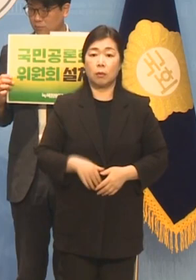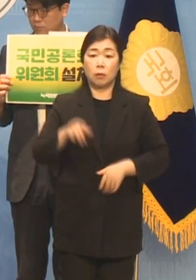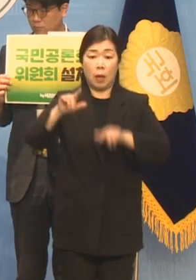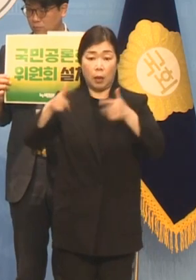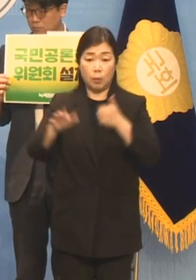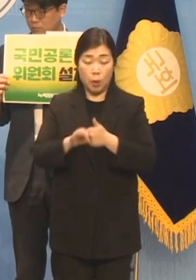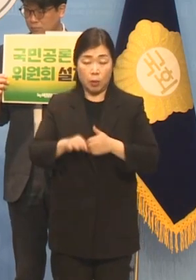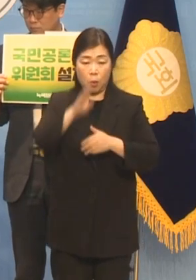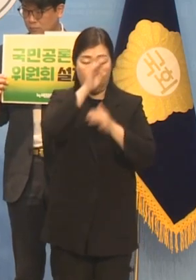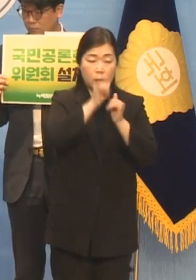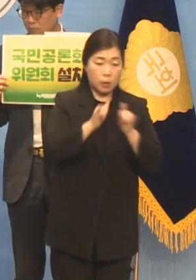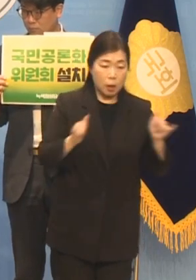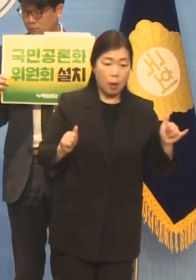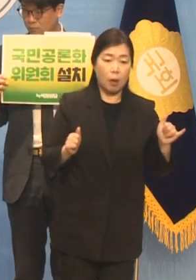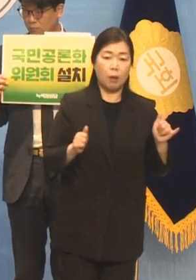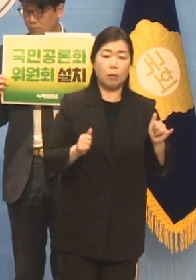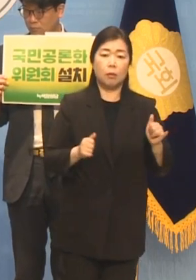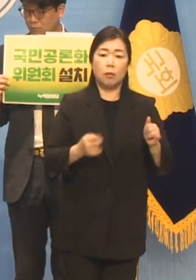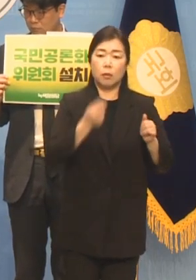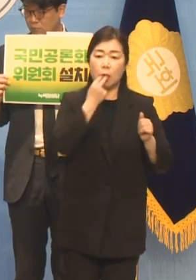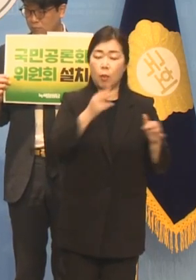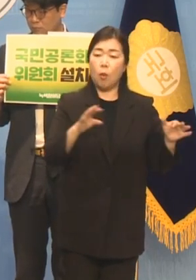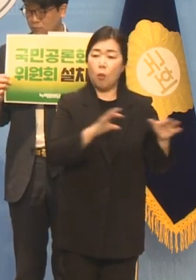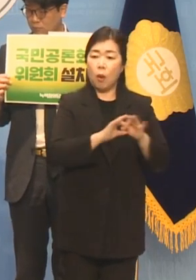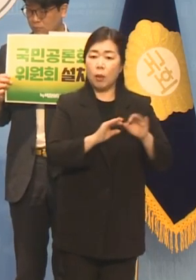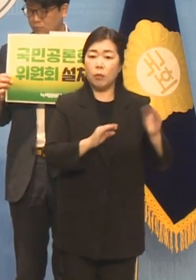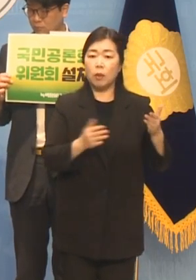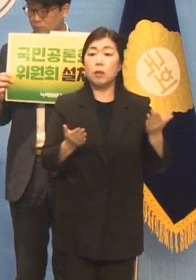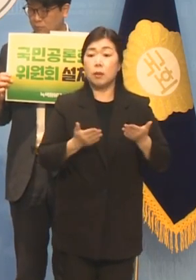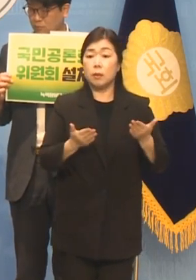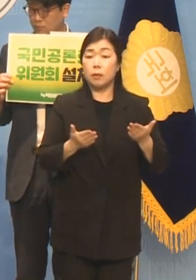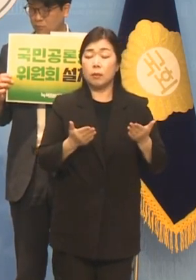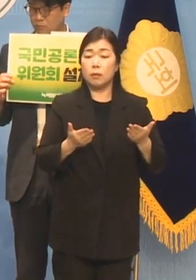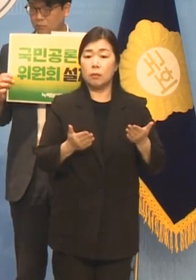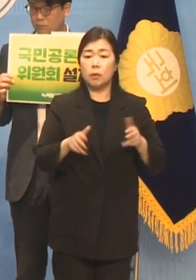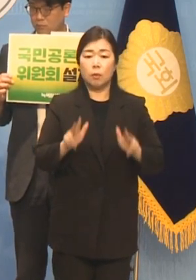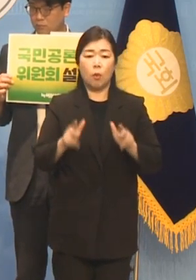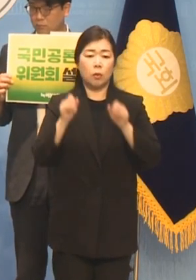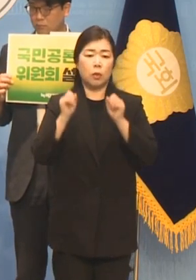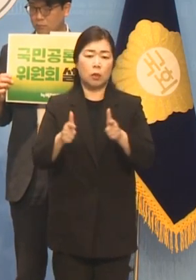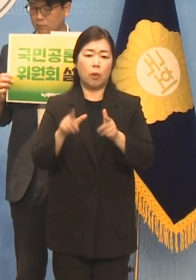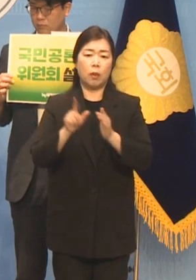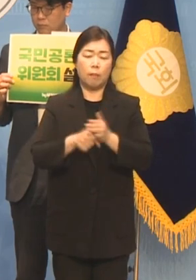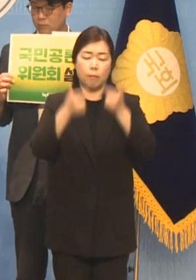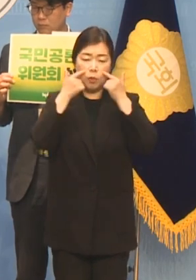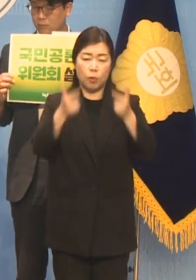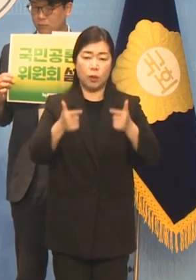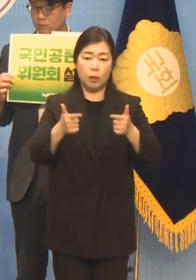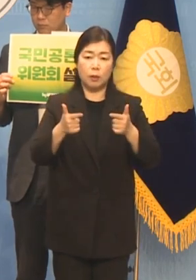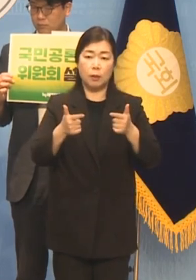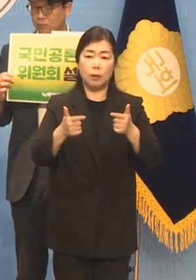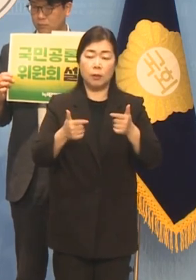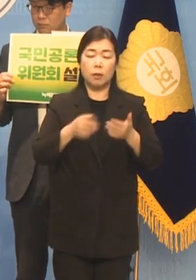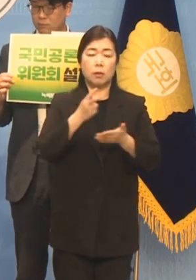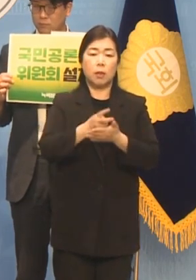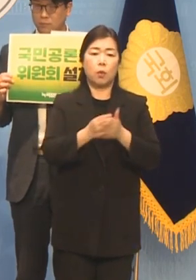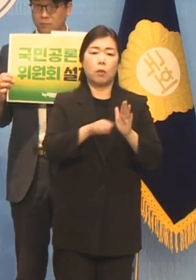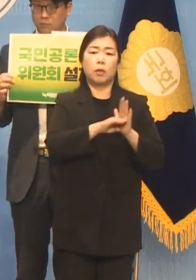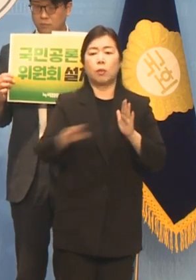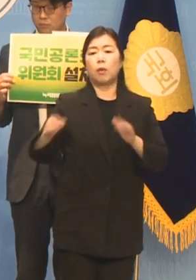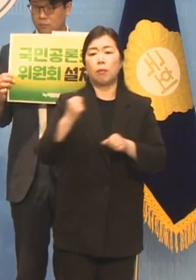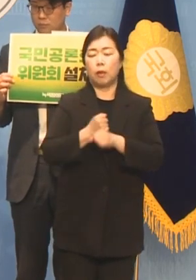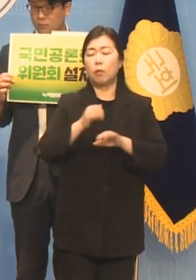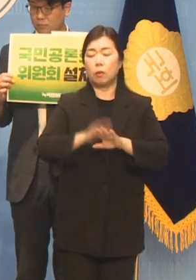아니라면 환자의 생명과 직결되는 업무에 대해서는 이번 기회에 분명한